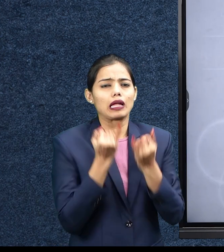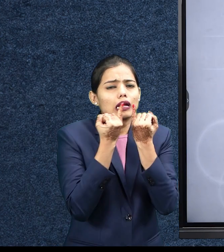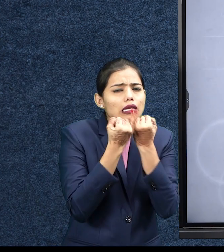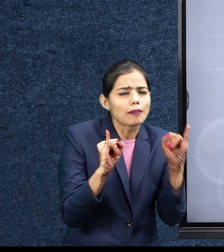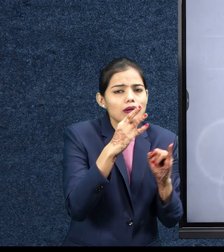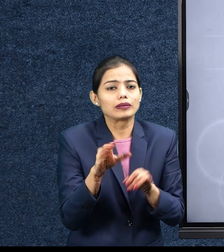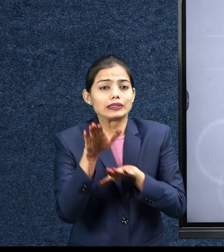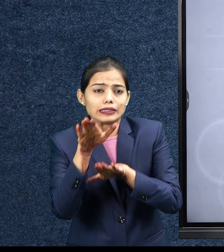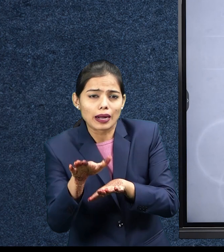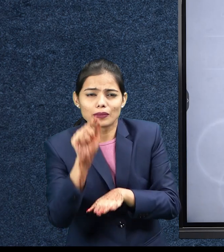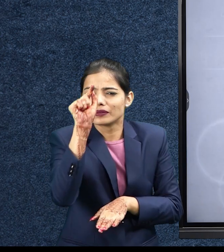पूरक कार्यक्रम,